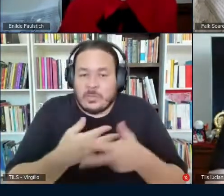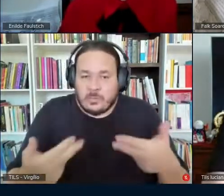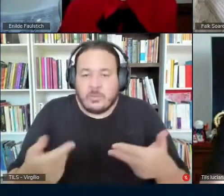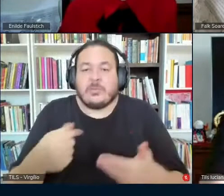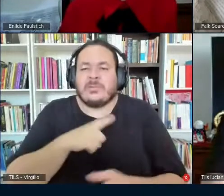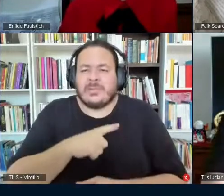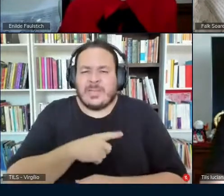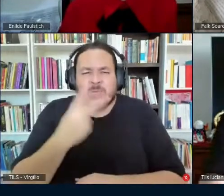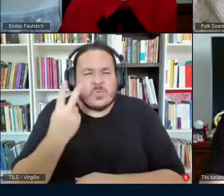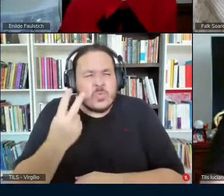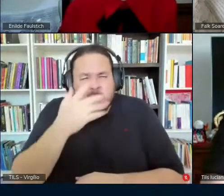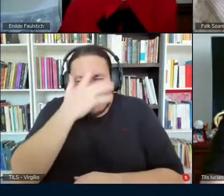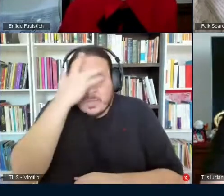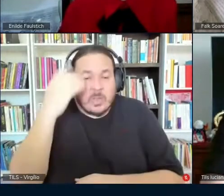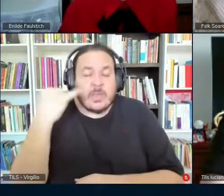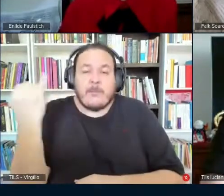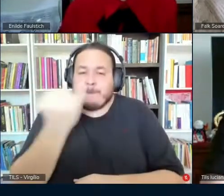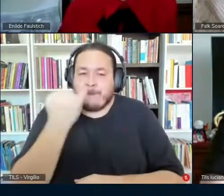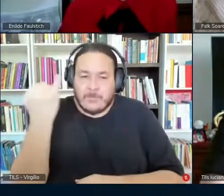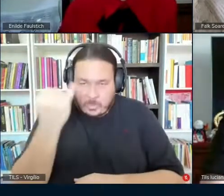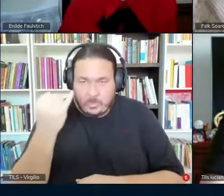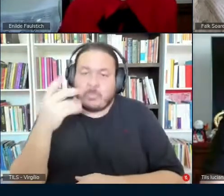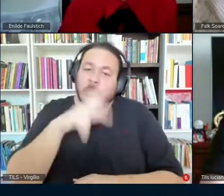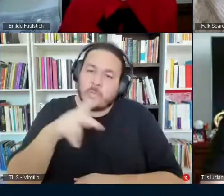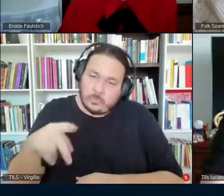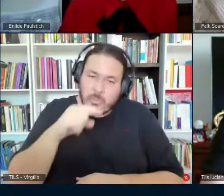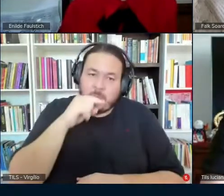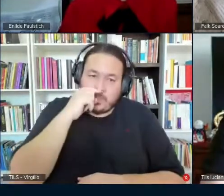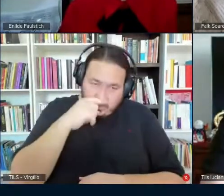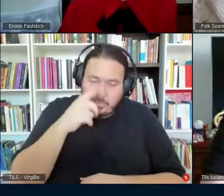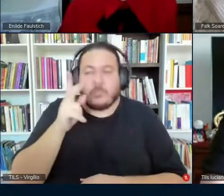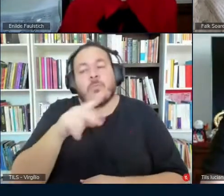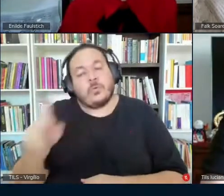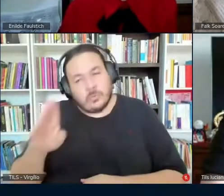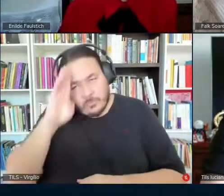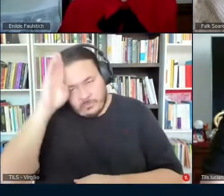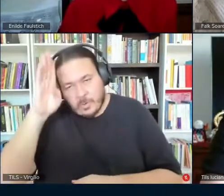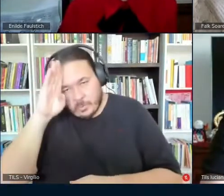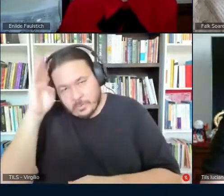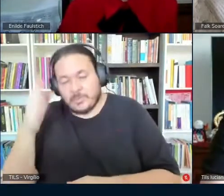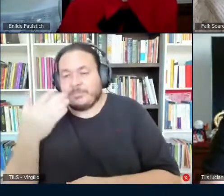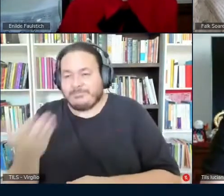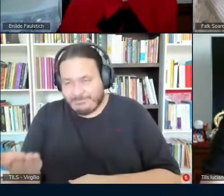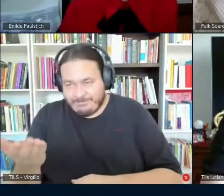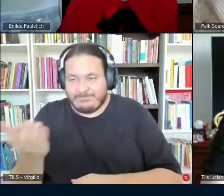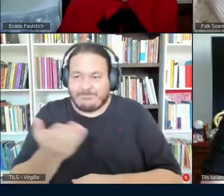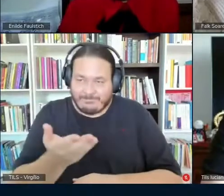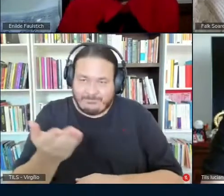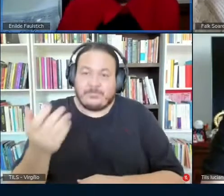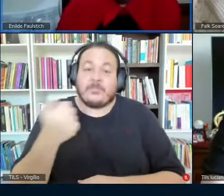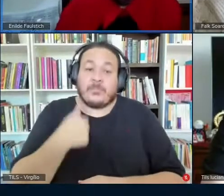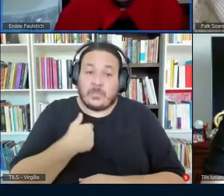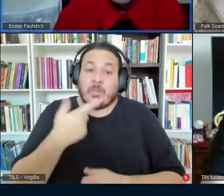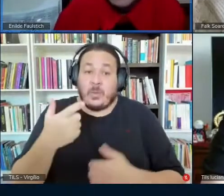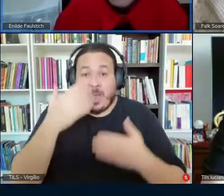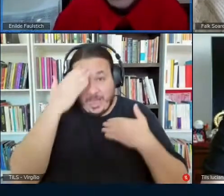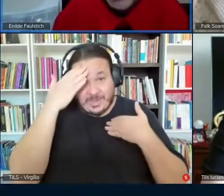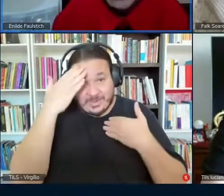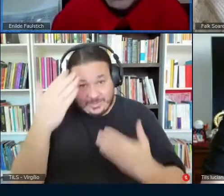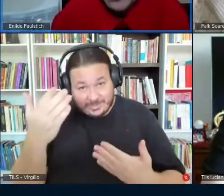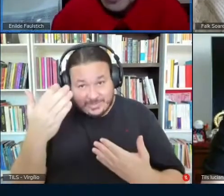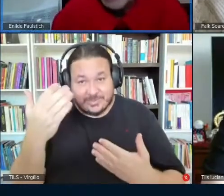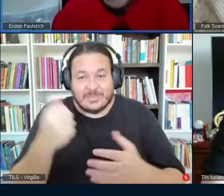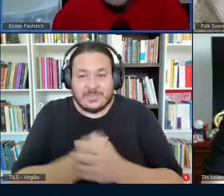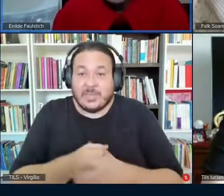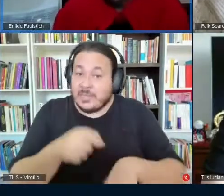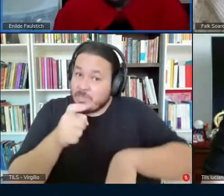muito especiais para mim, né, que é a professora Enid e o professor Falk. Então, eu quero agradecer muito. Seu tempo